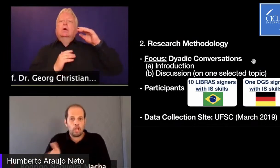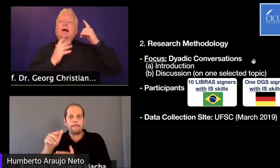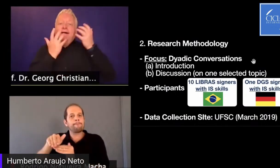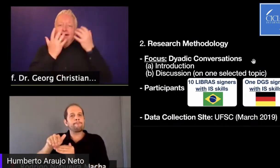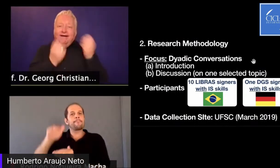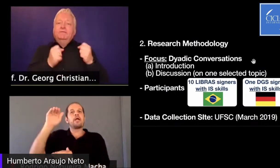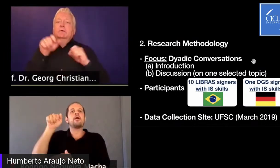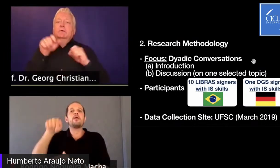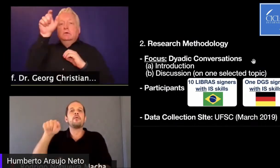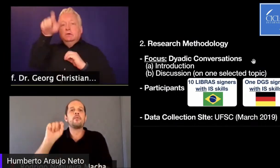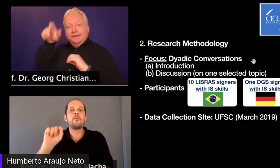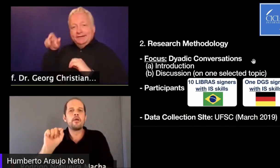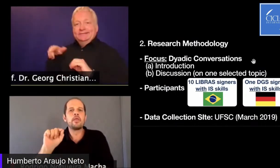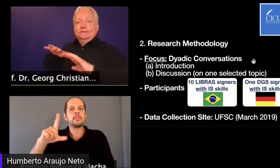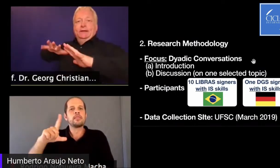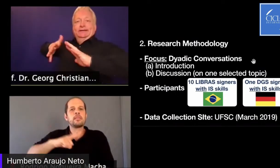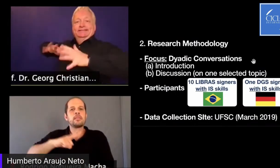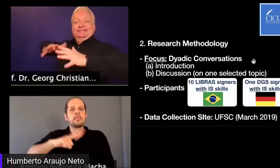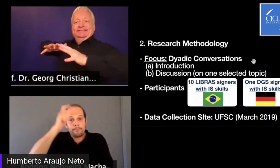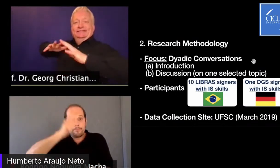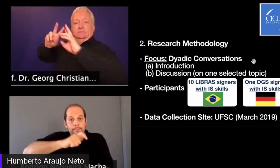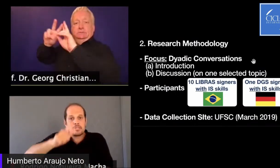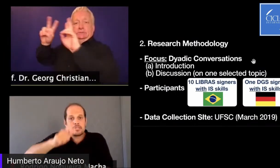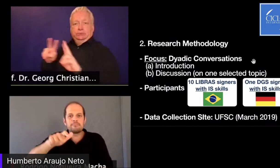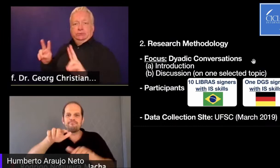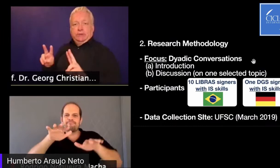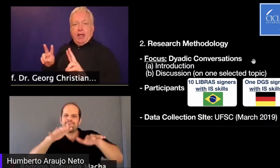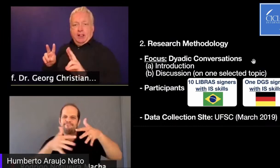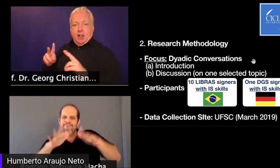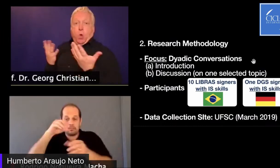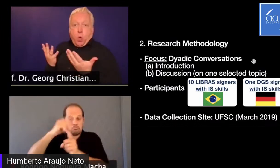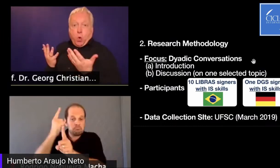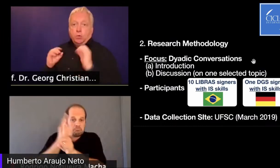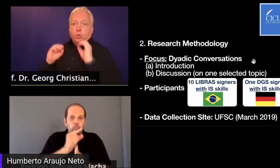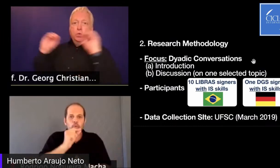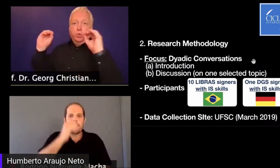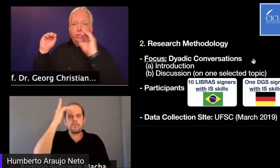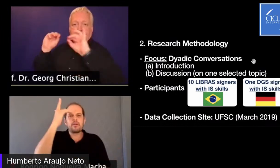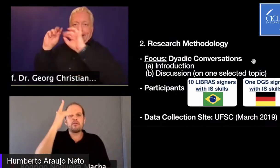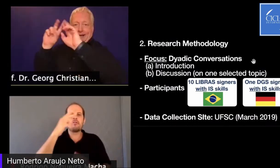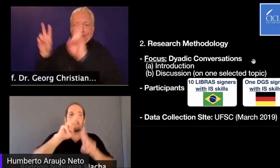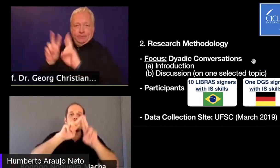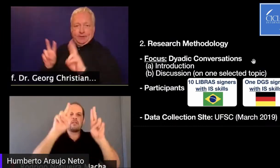A partir daí fizemos a coleta dos dados, né, entre esses sujeitos.